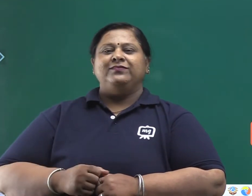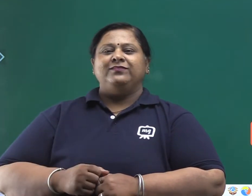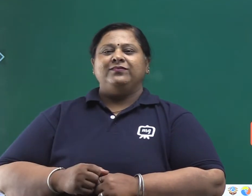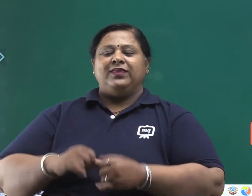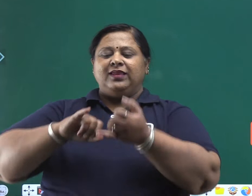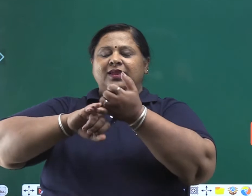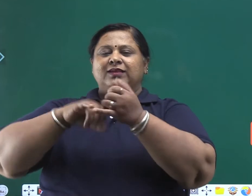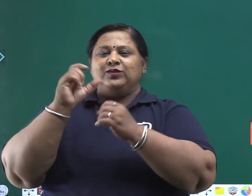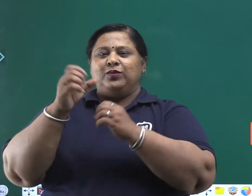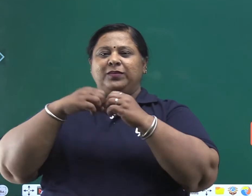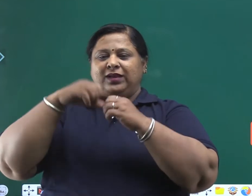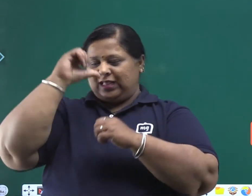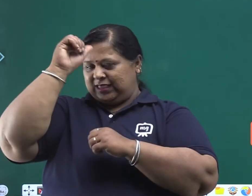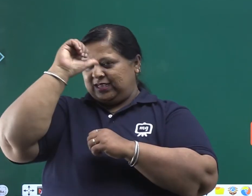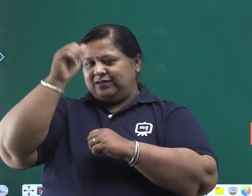विषय हिंदी